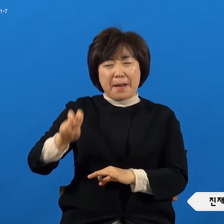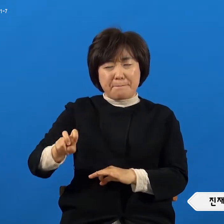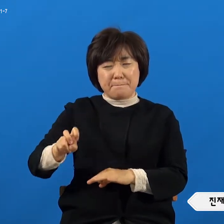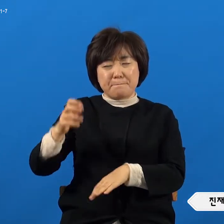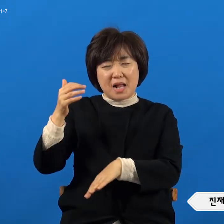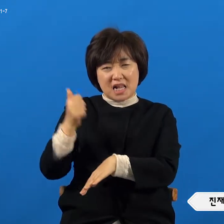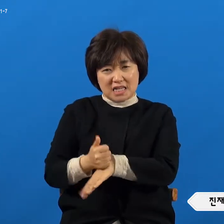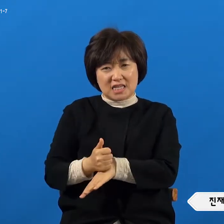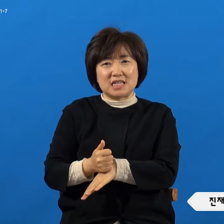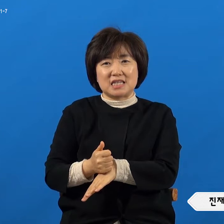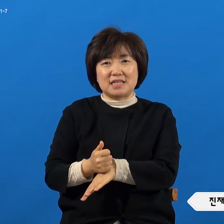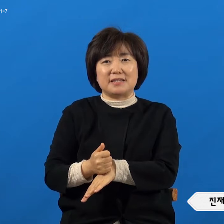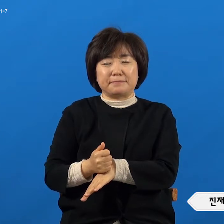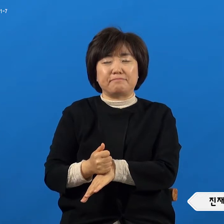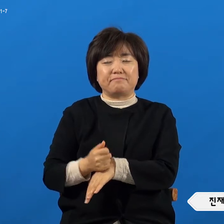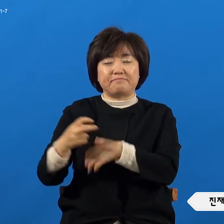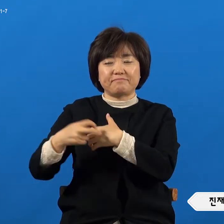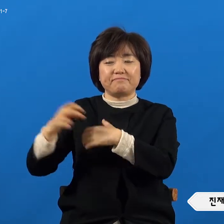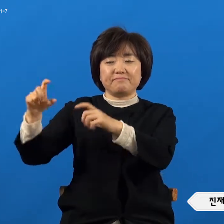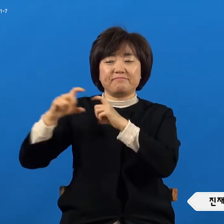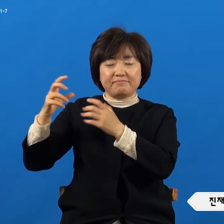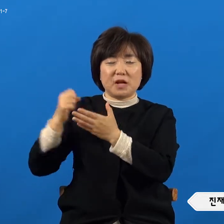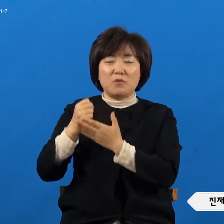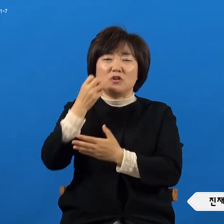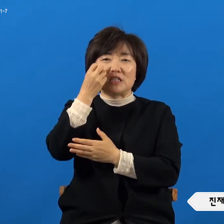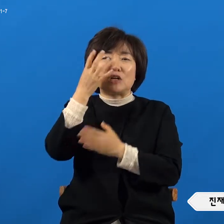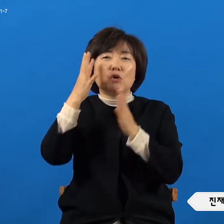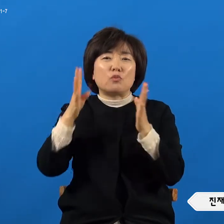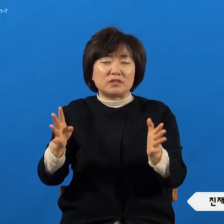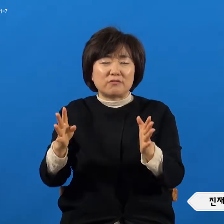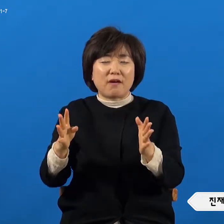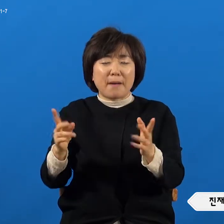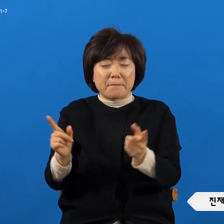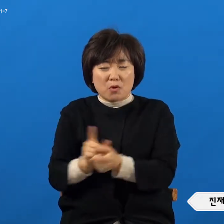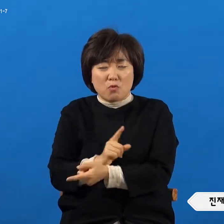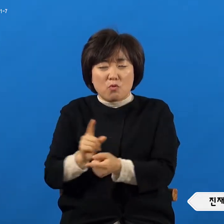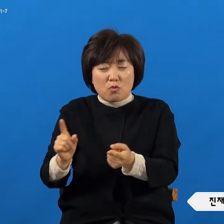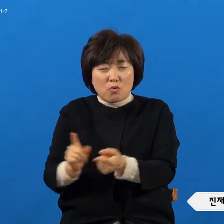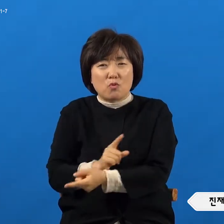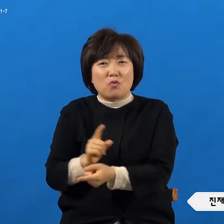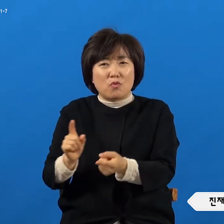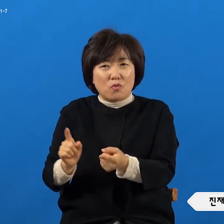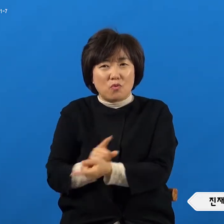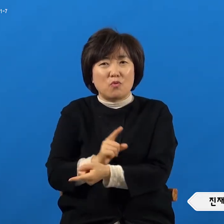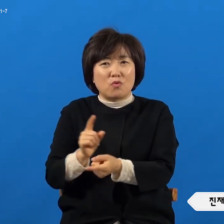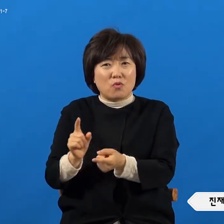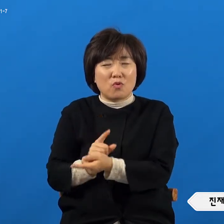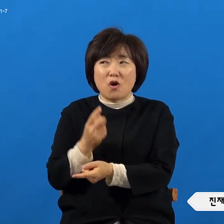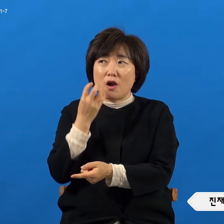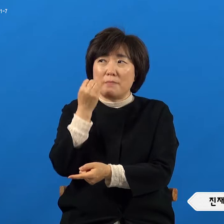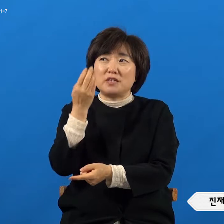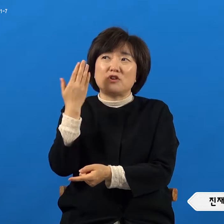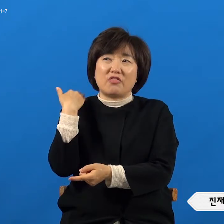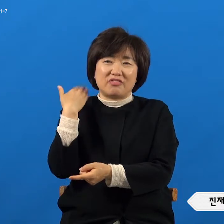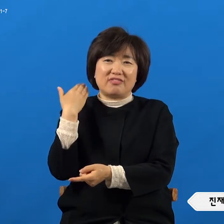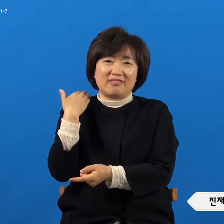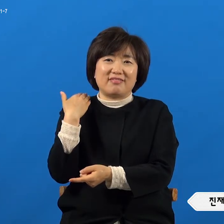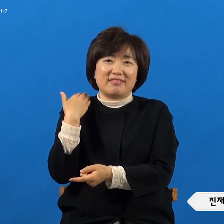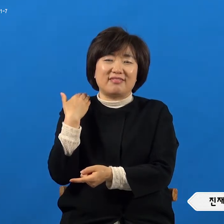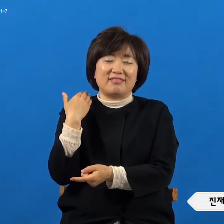말기 진단을 받고 4개월 동안 투병 생활을 하고 얼마 되지 않은 며칠